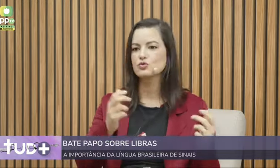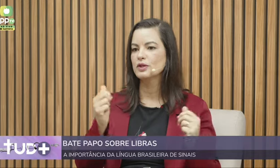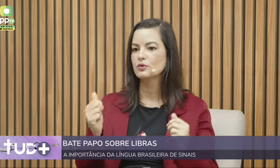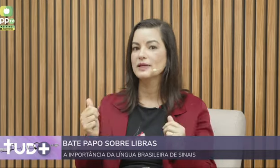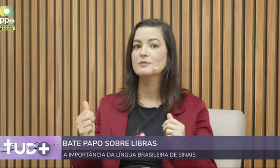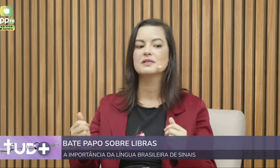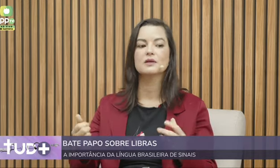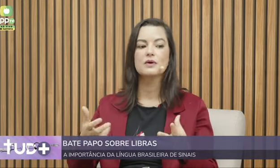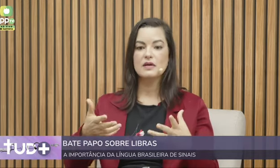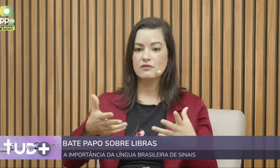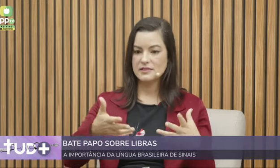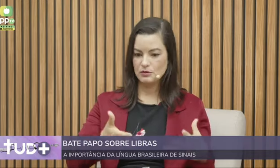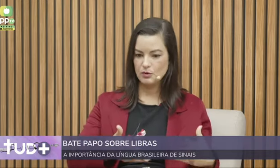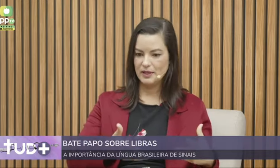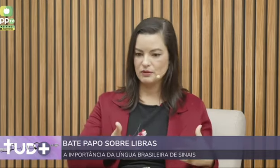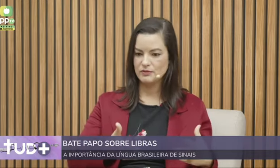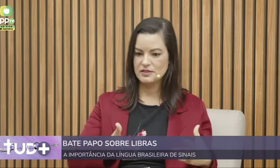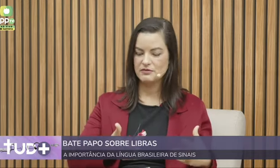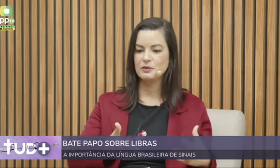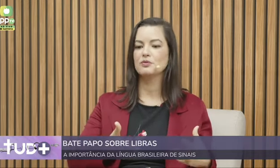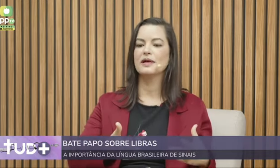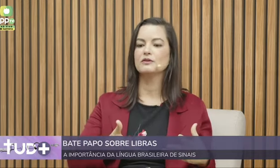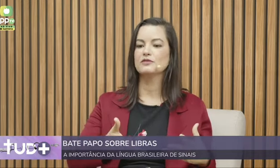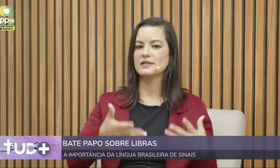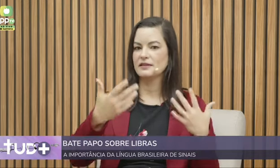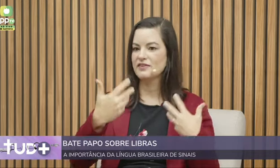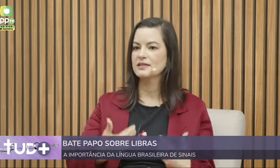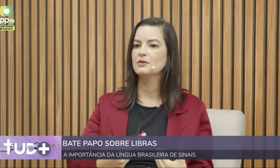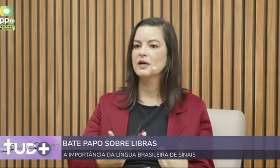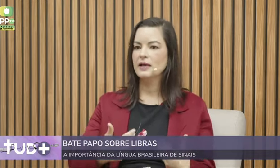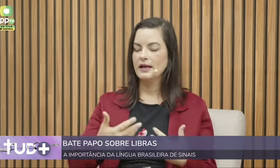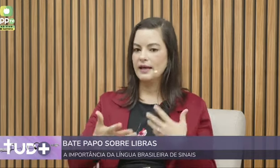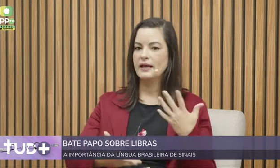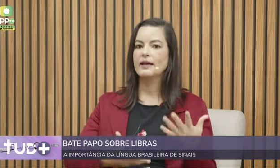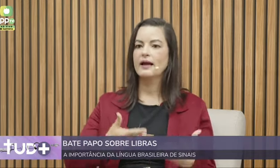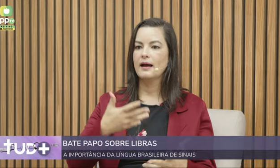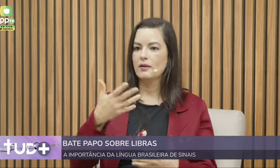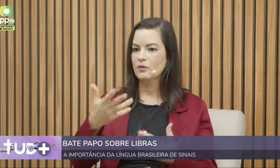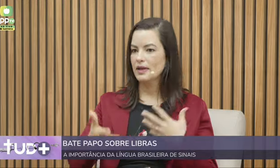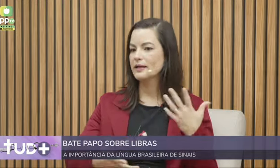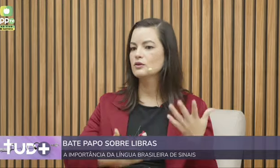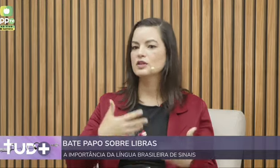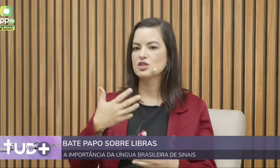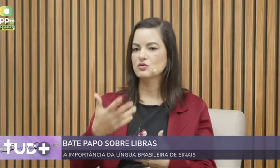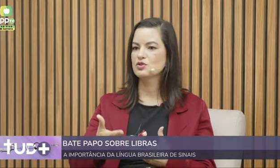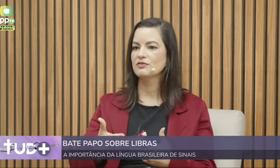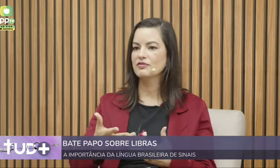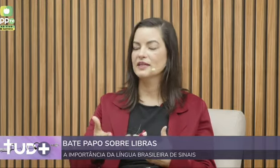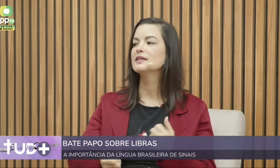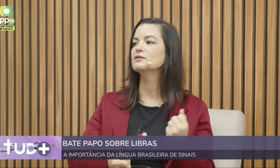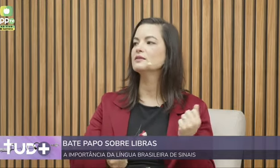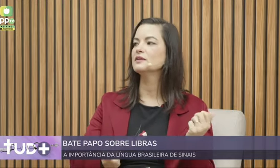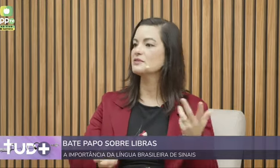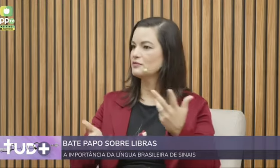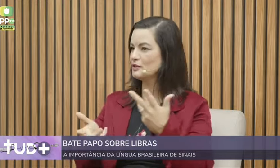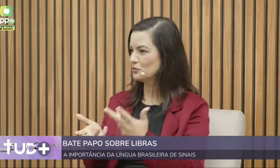com Nicodemos. Então, você, no momento que você vira para um lado, você está fazendo aquilo que Jesus estava falando, e você vira para o